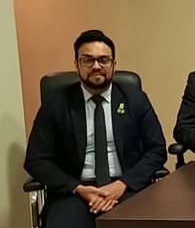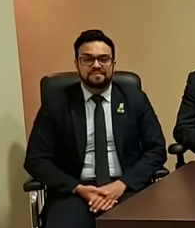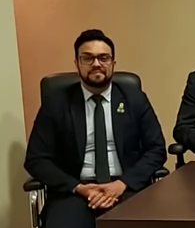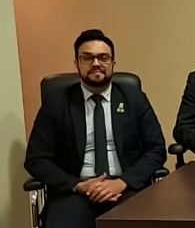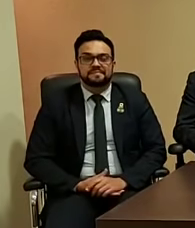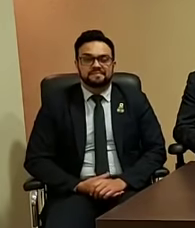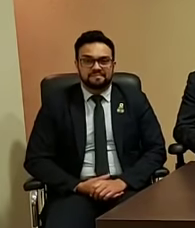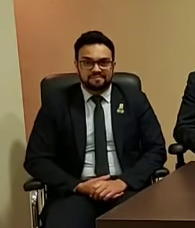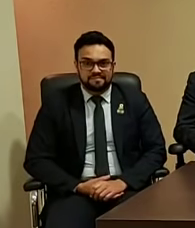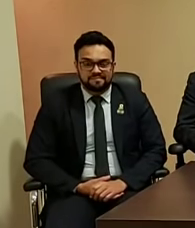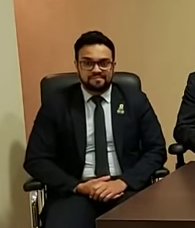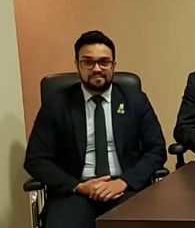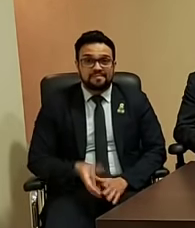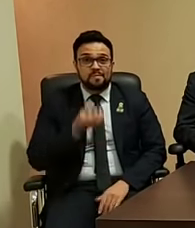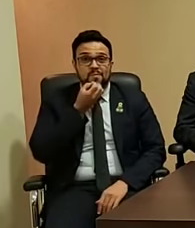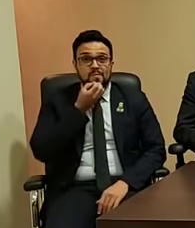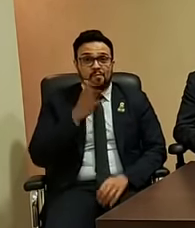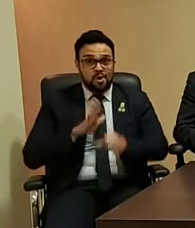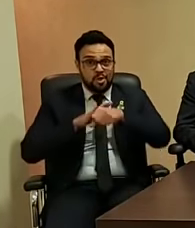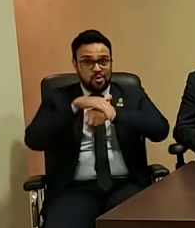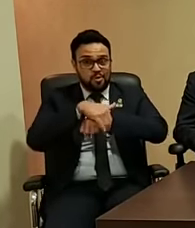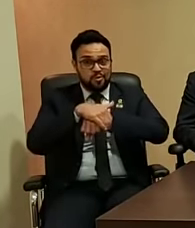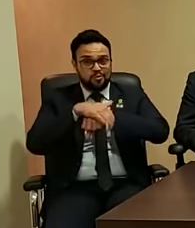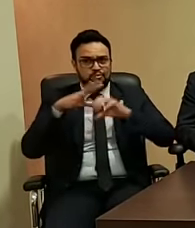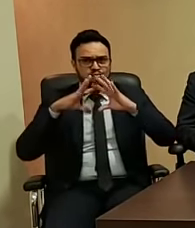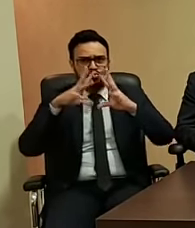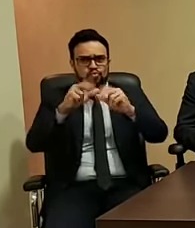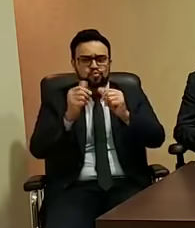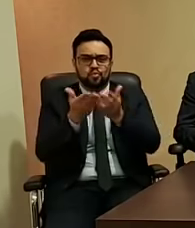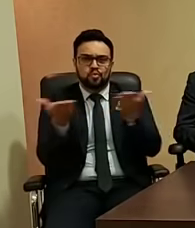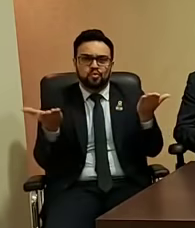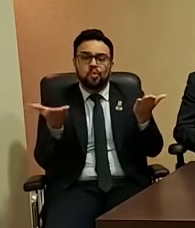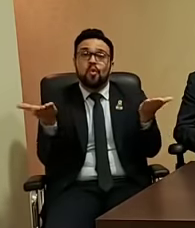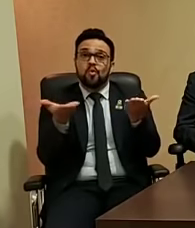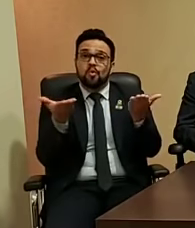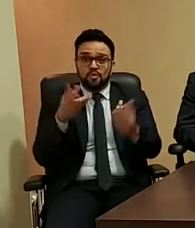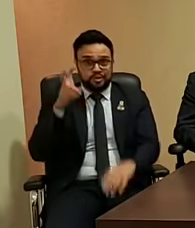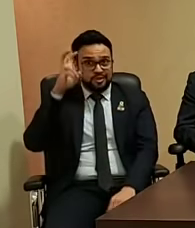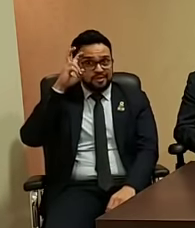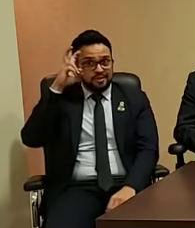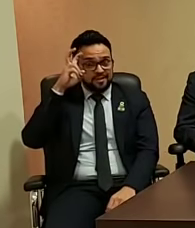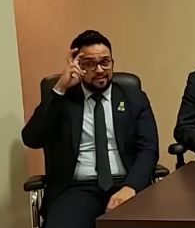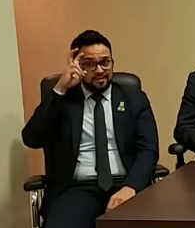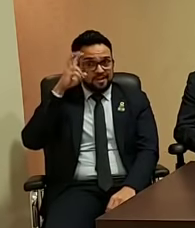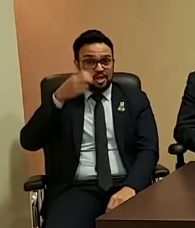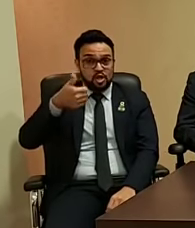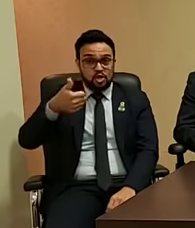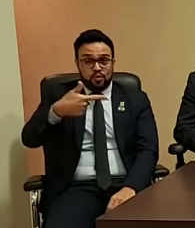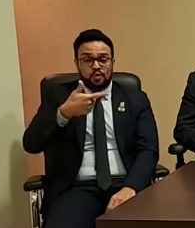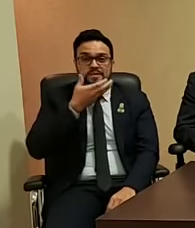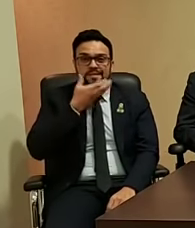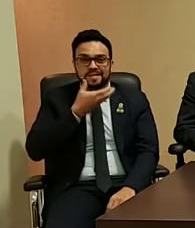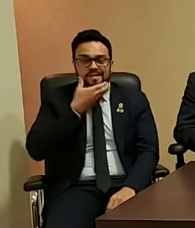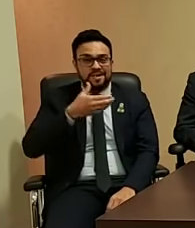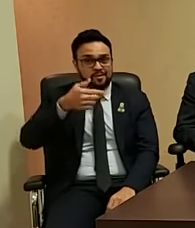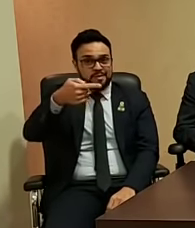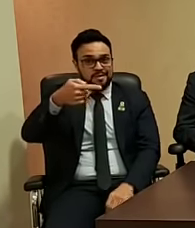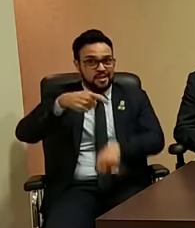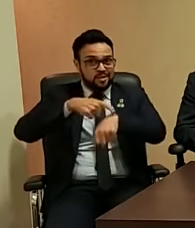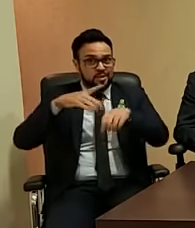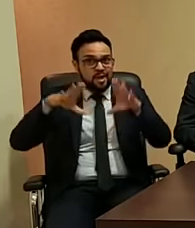Tá valendo? Boa noite a todos. Hoje é quinta-feira, 12 de dezembro, 19